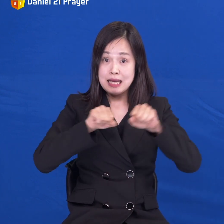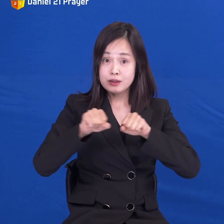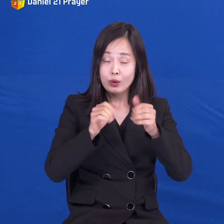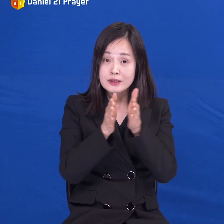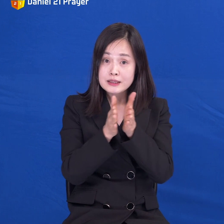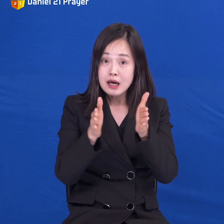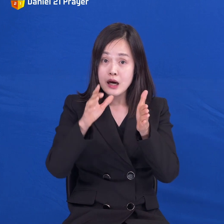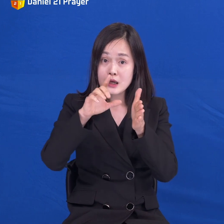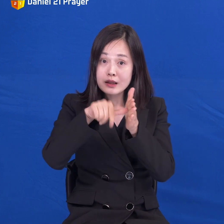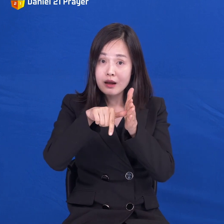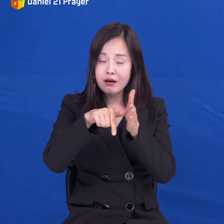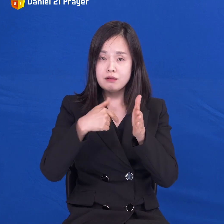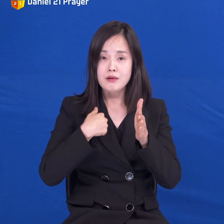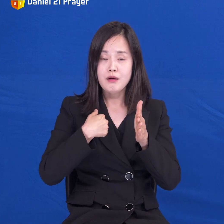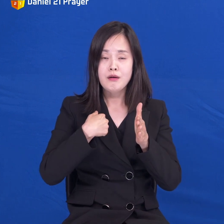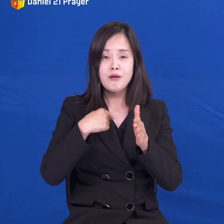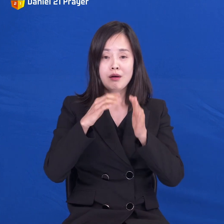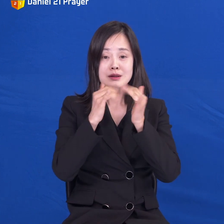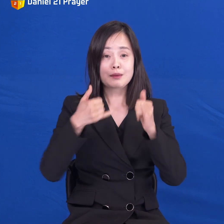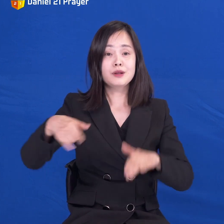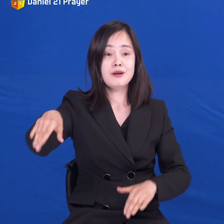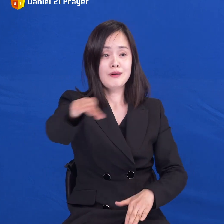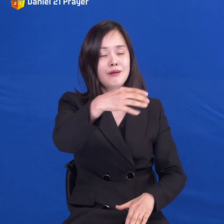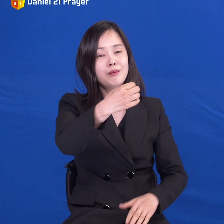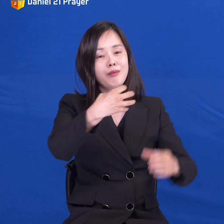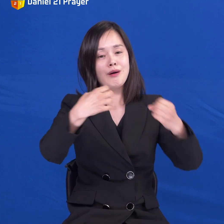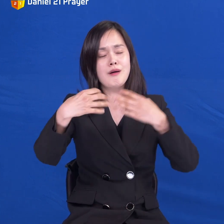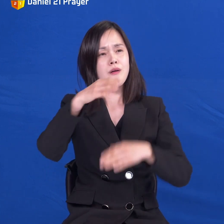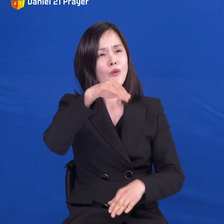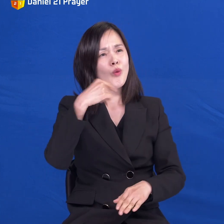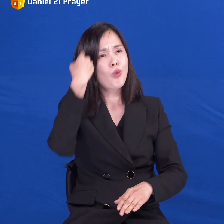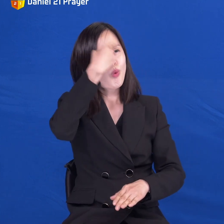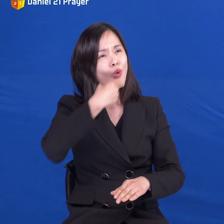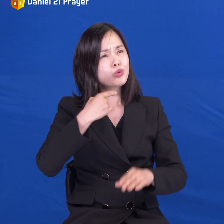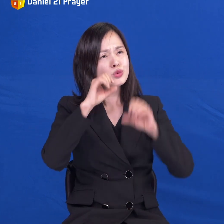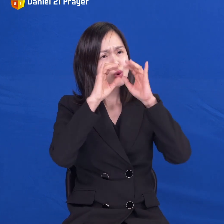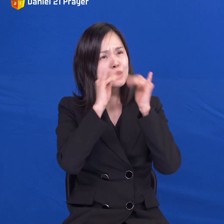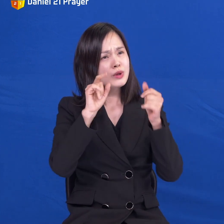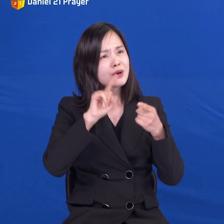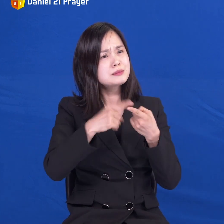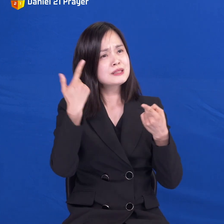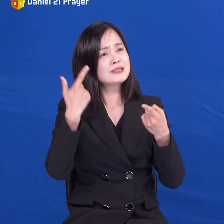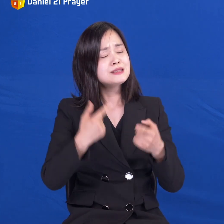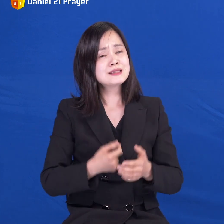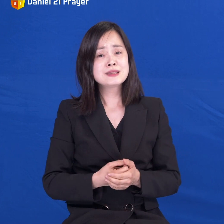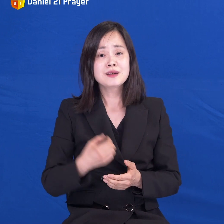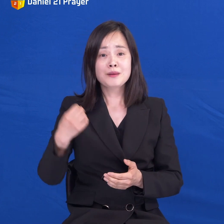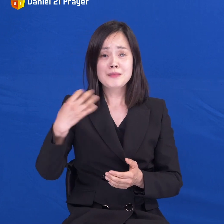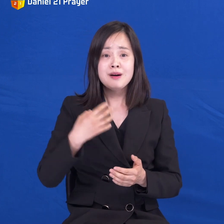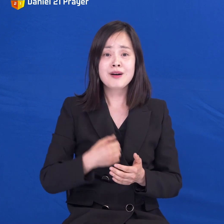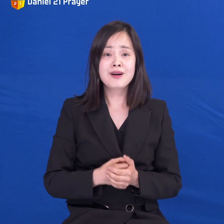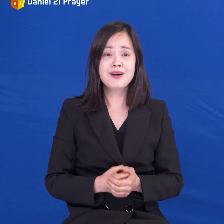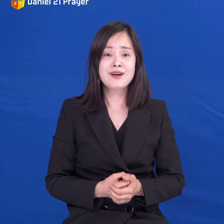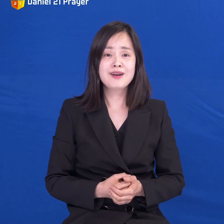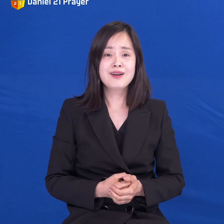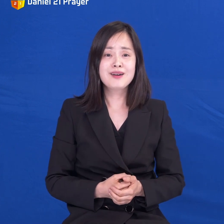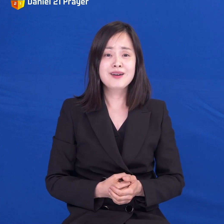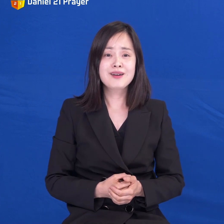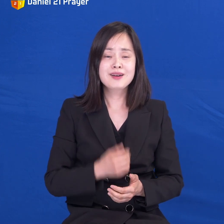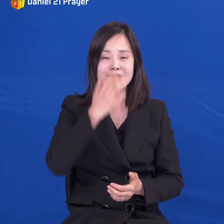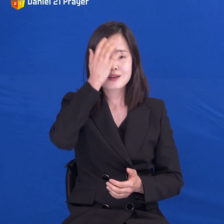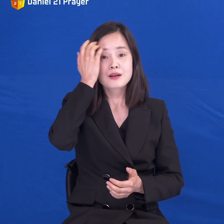같지 않게 생겼다는 말이었어요. 근데 어느 날 제가 정글에서 턱을 다쳤어요. 시험이